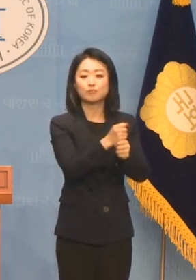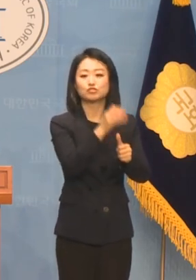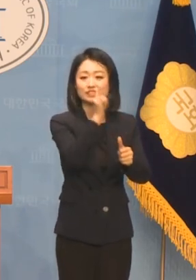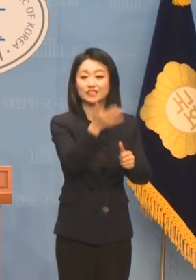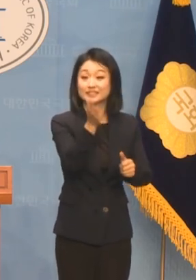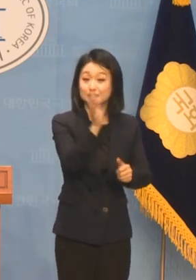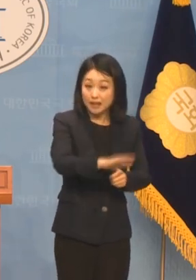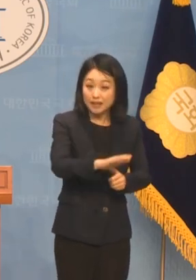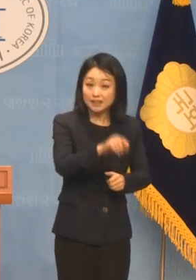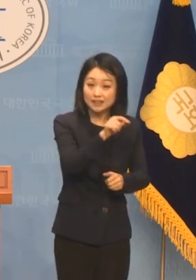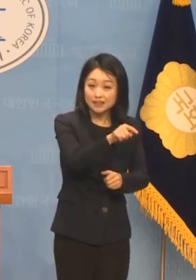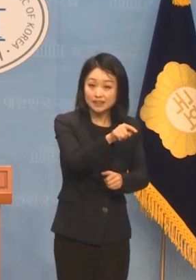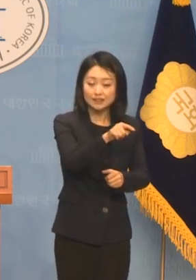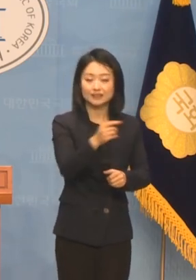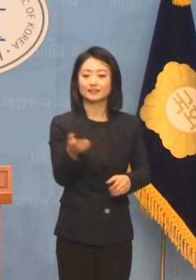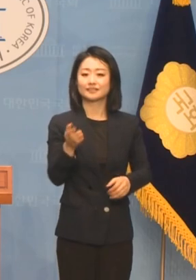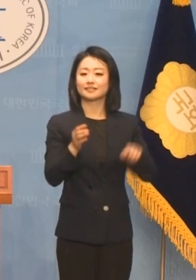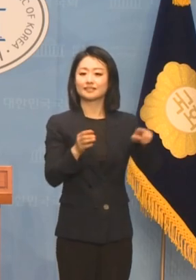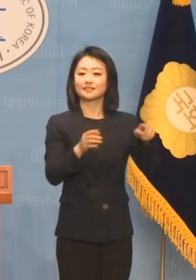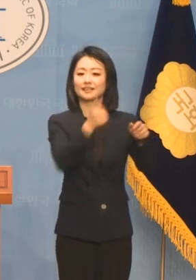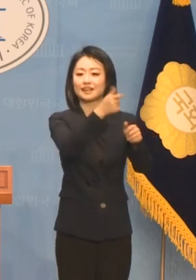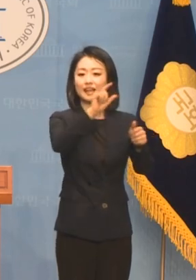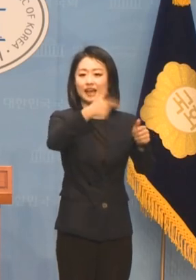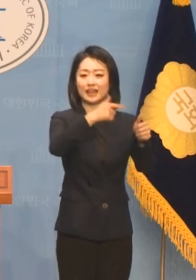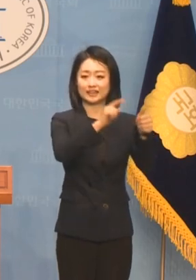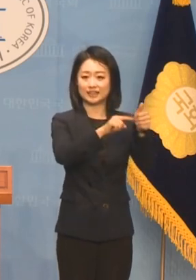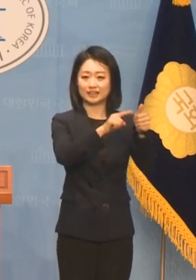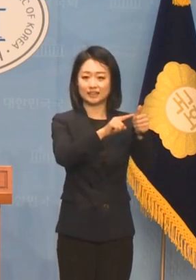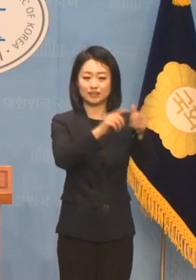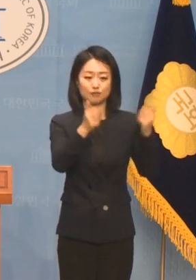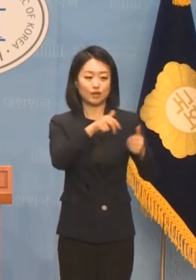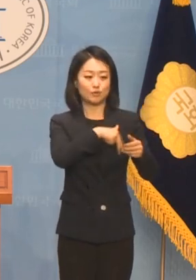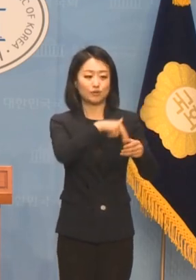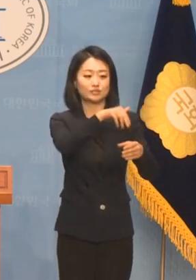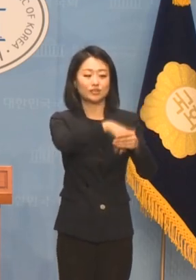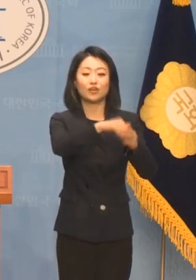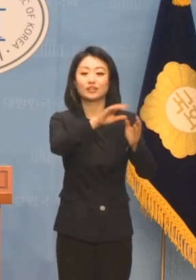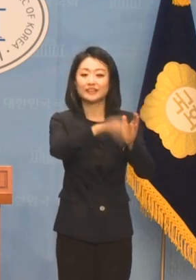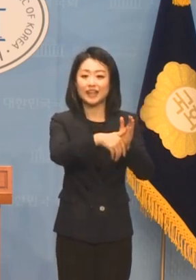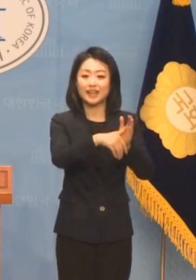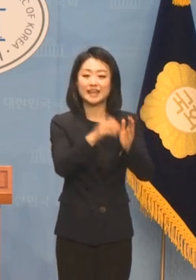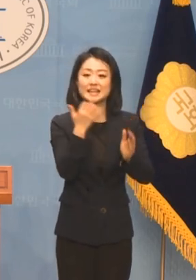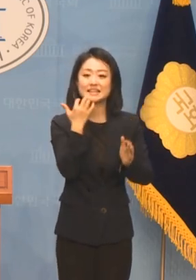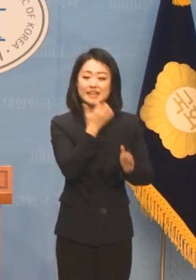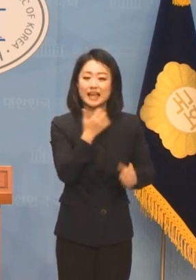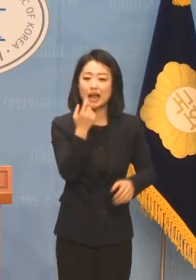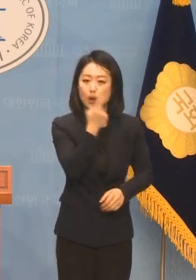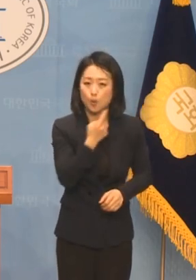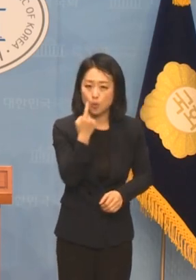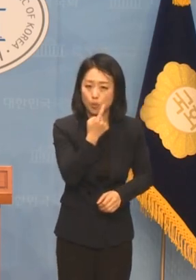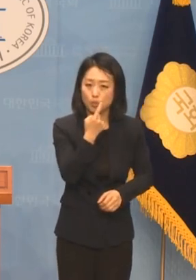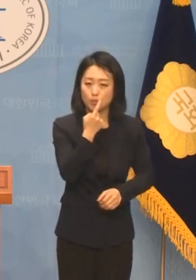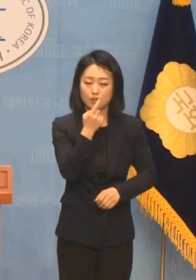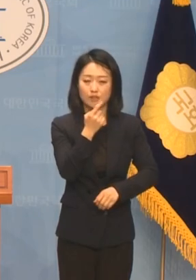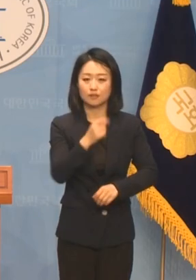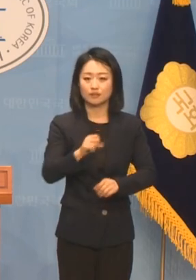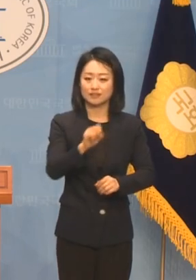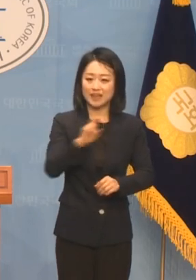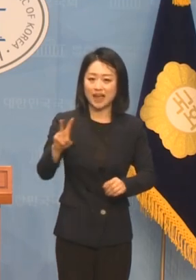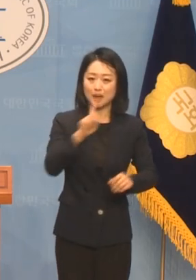때였습니다. 그런데 한 위원장은 어떻게 했습니까? 색깔론을 제기하고 야당을